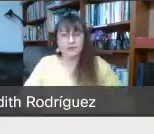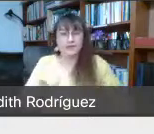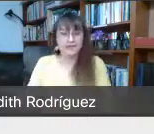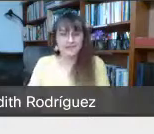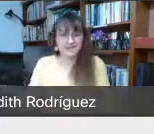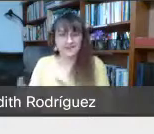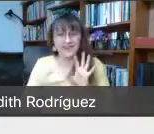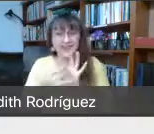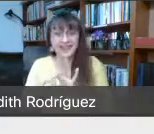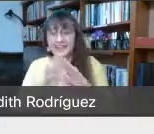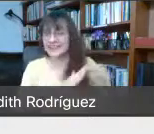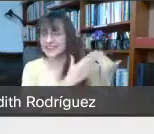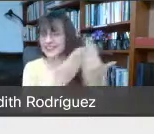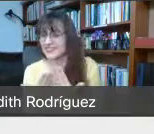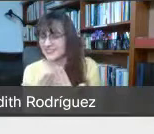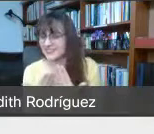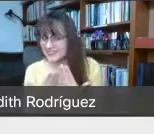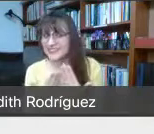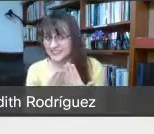señas como su primera lengua.